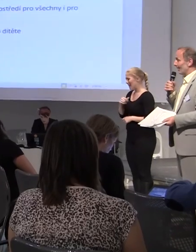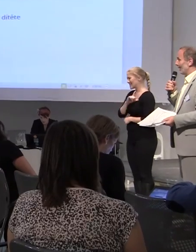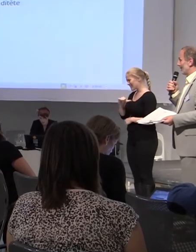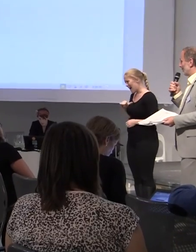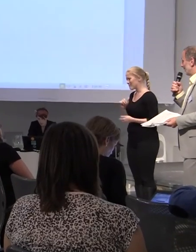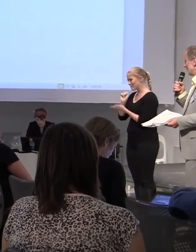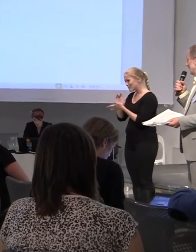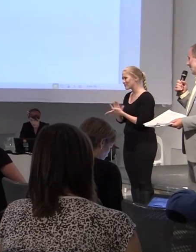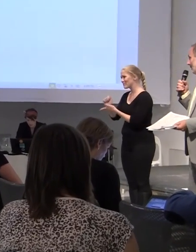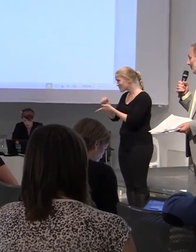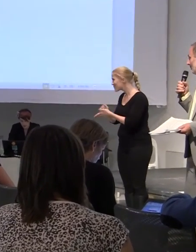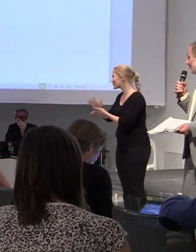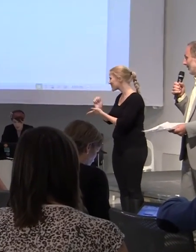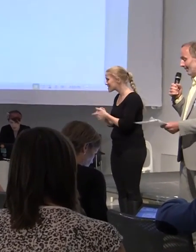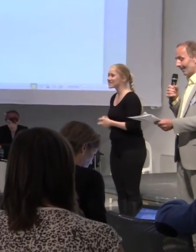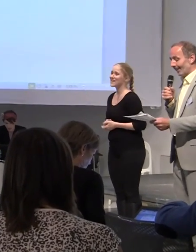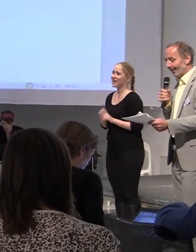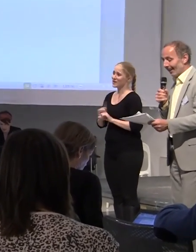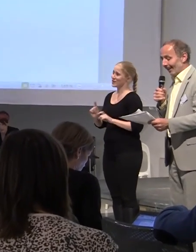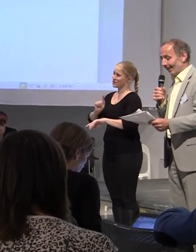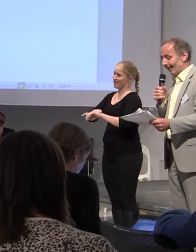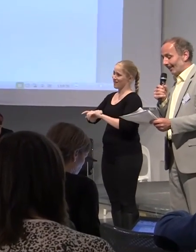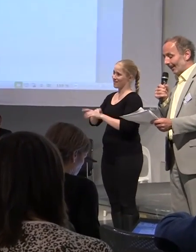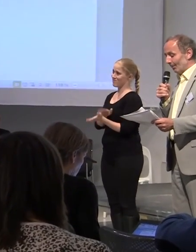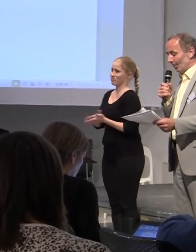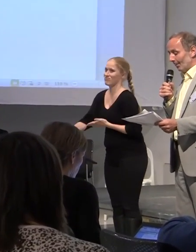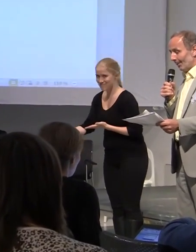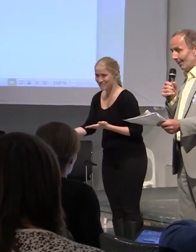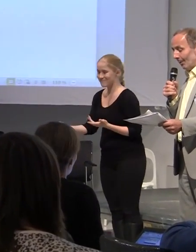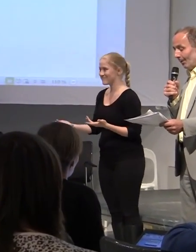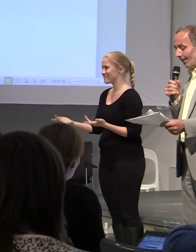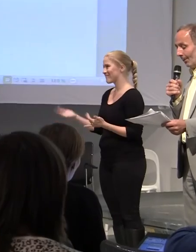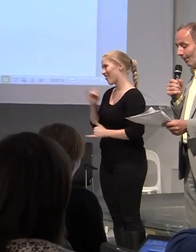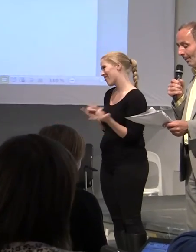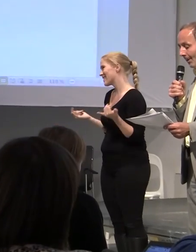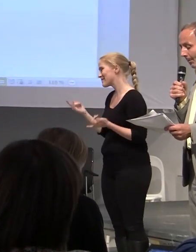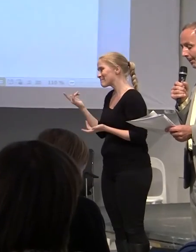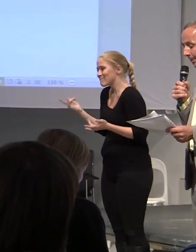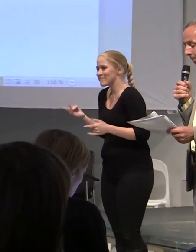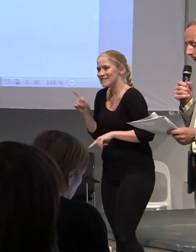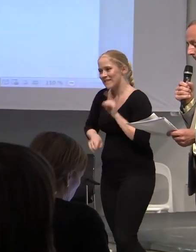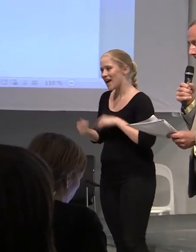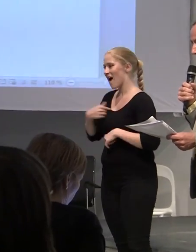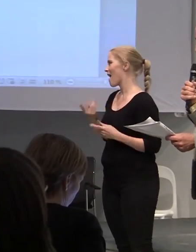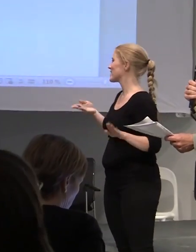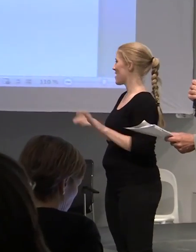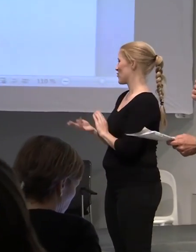sám, protože nějak nám už byl čas. Tak budu konferovat za obě dvě